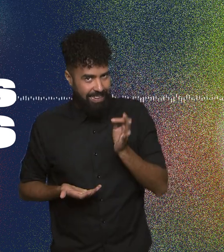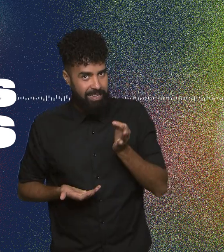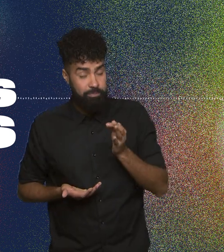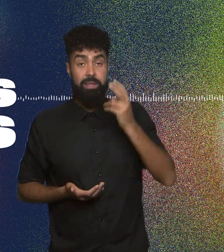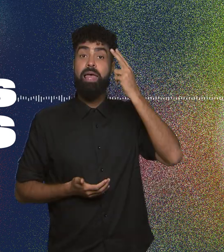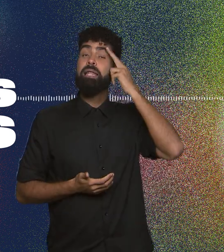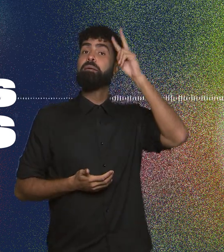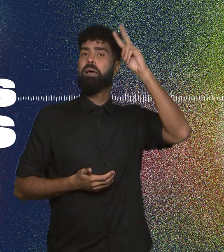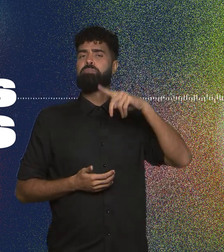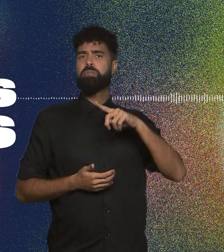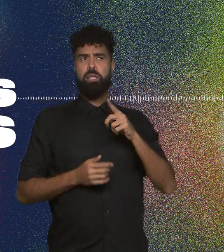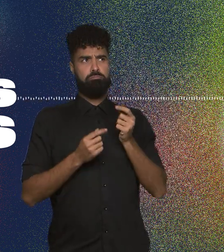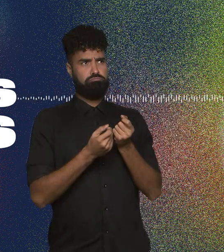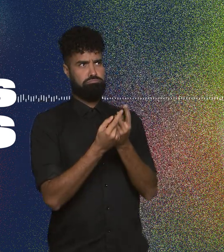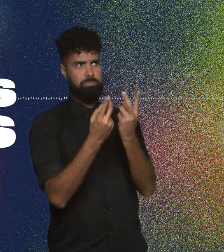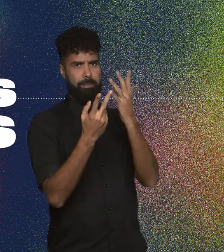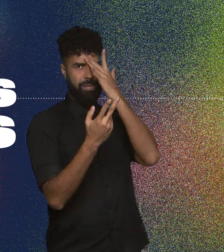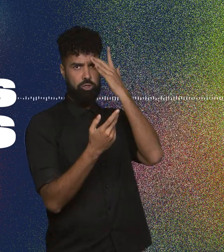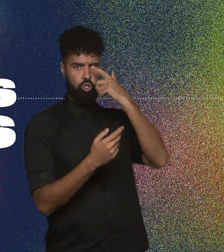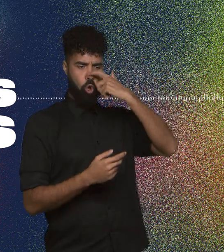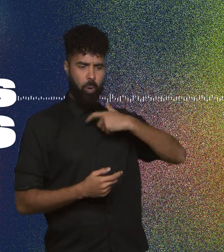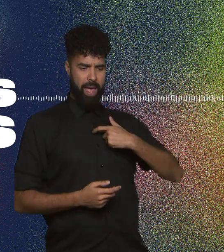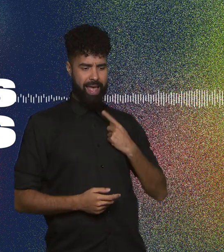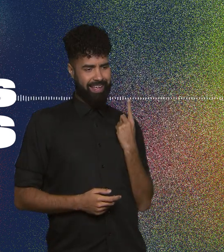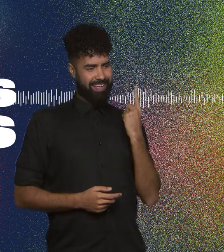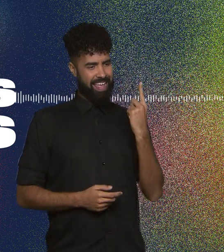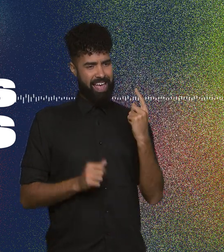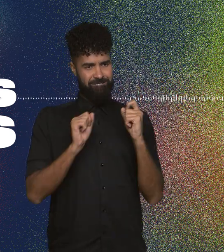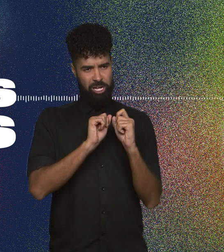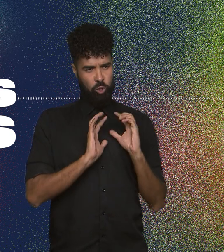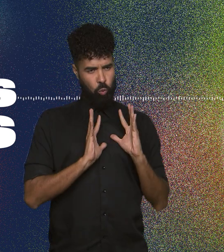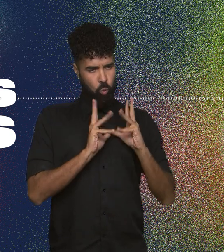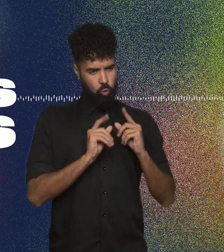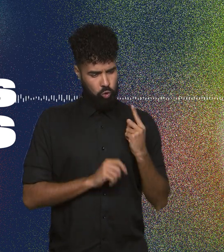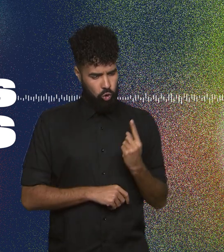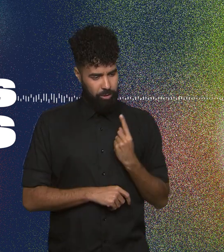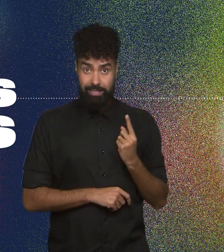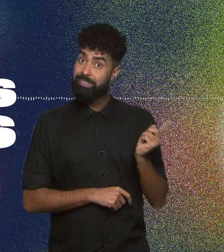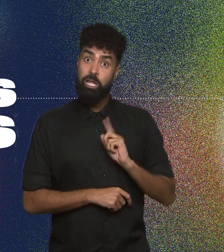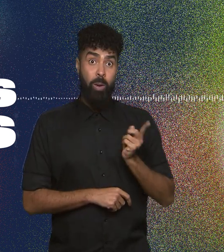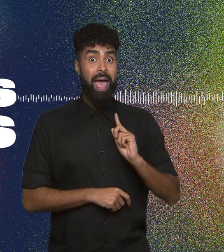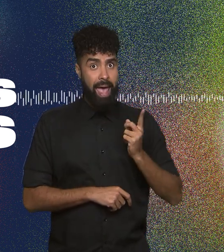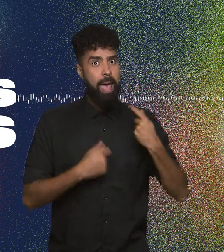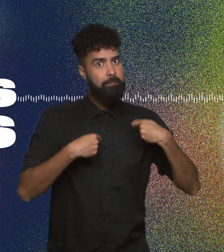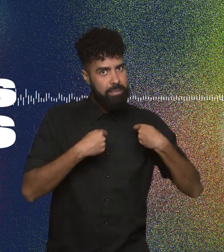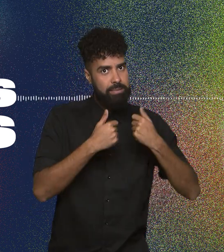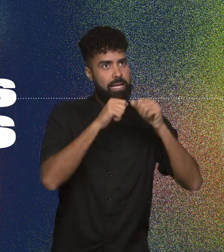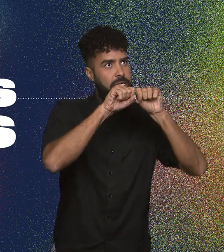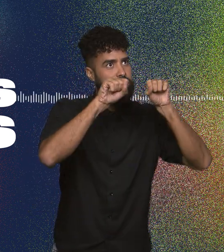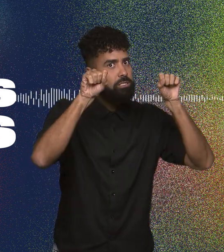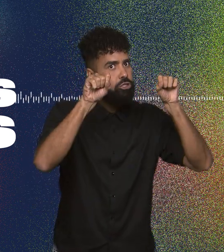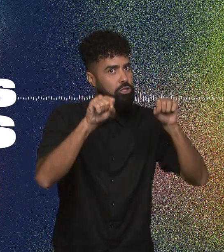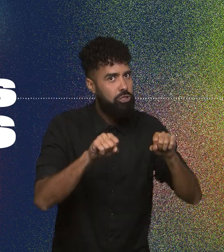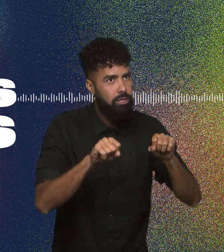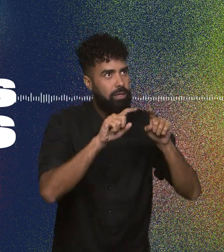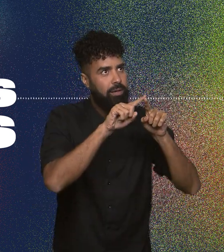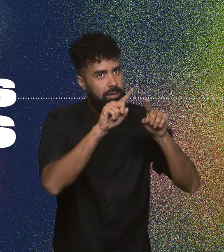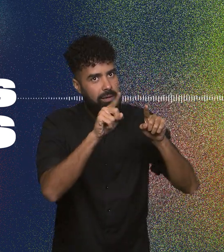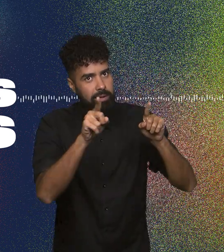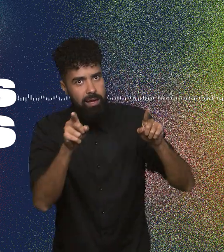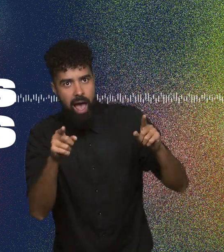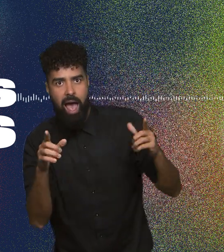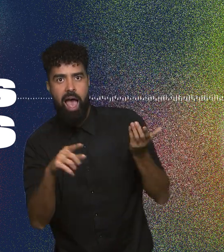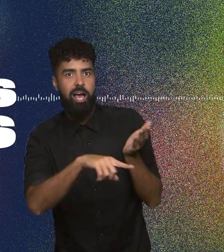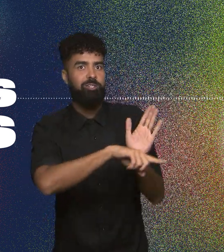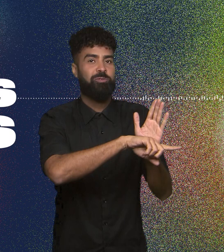pessoas, nenhuma delas faz tudo sozinho, né? É um sistema que se complementa. Mas, além disso, para verificar